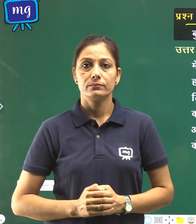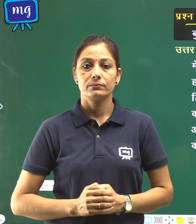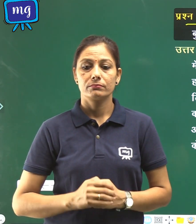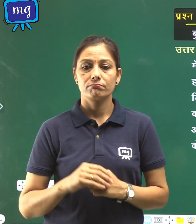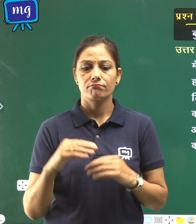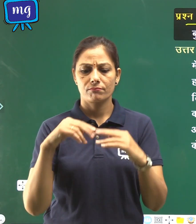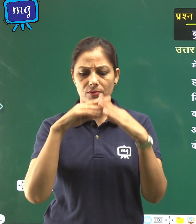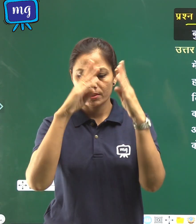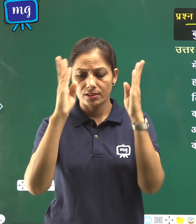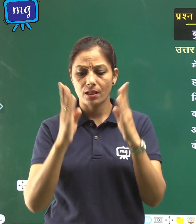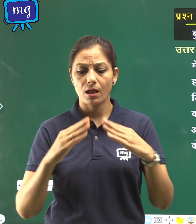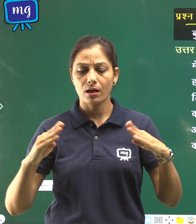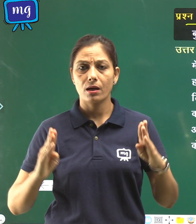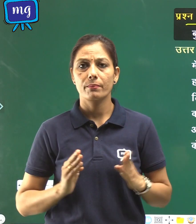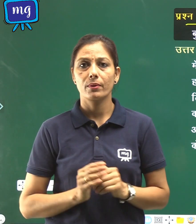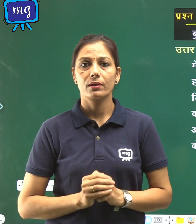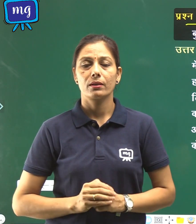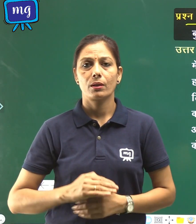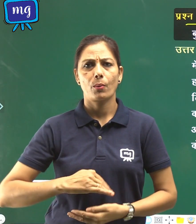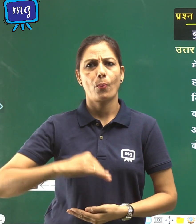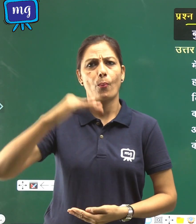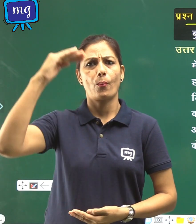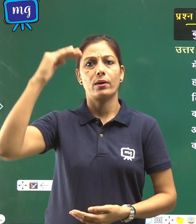आकार में बड़ा